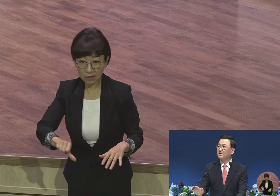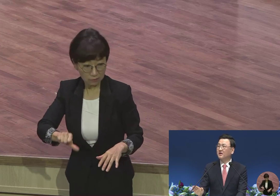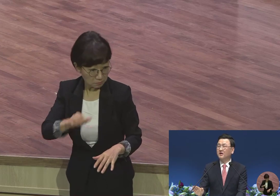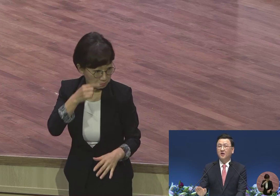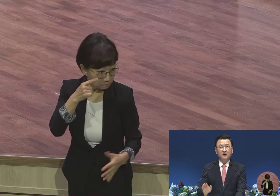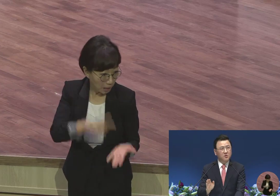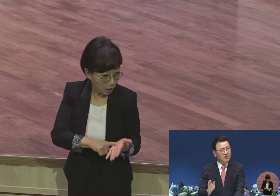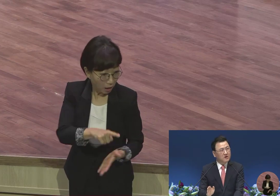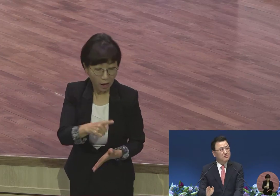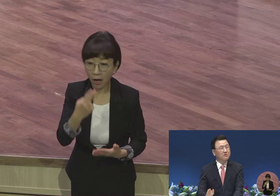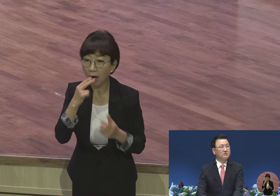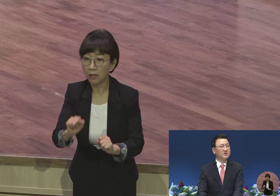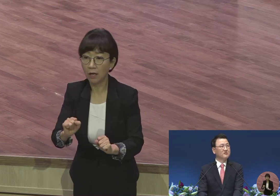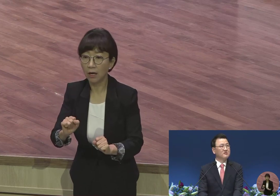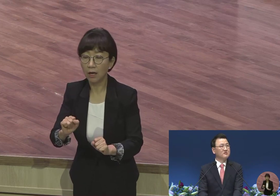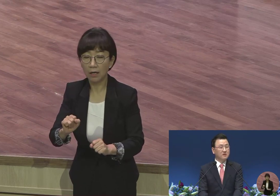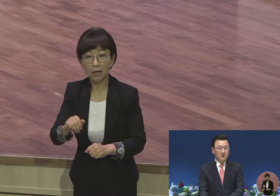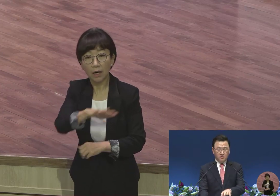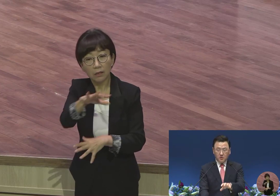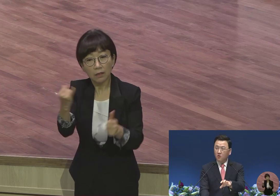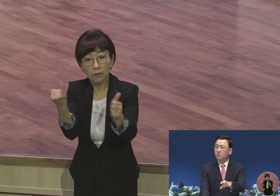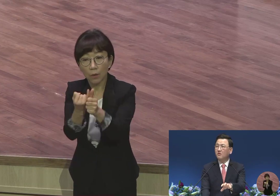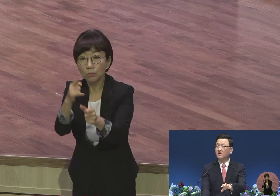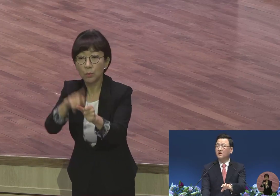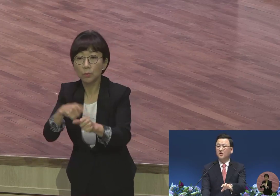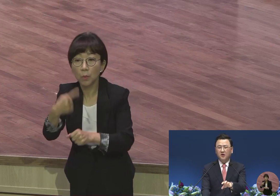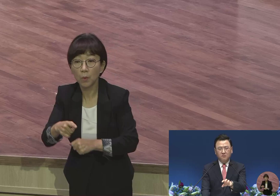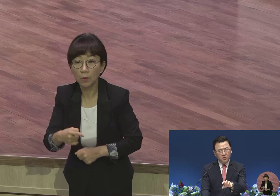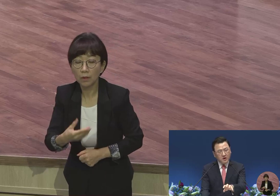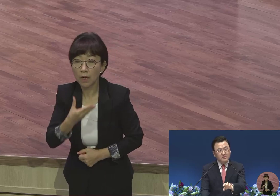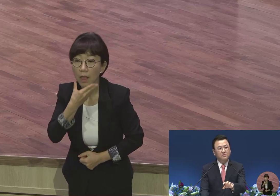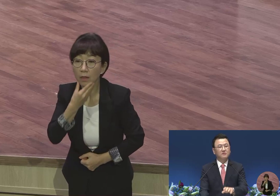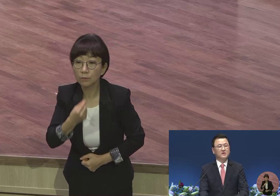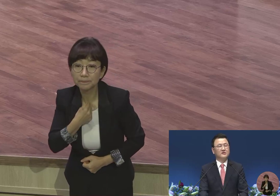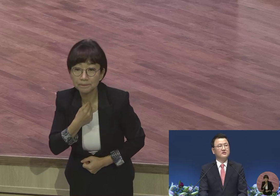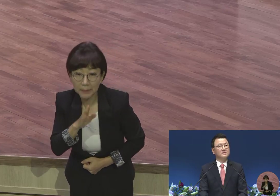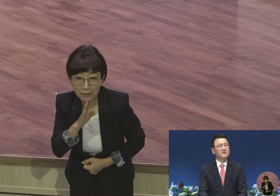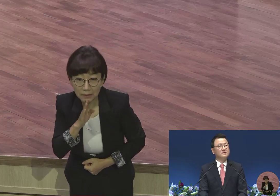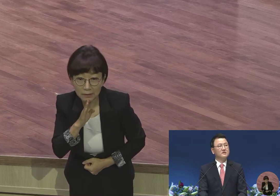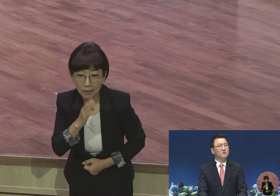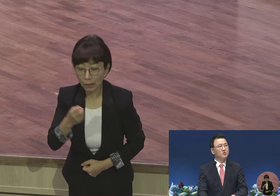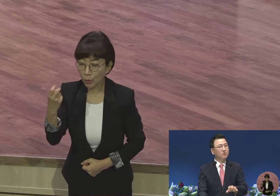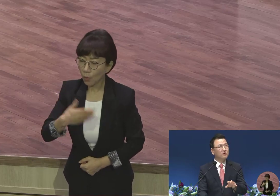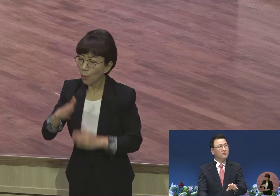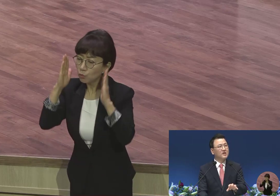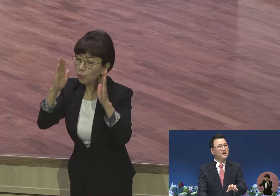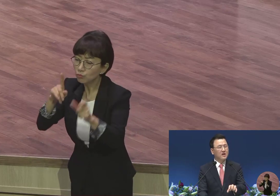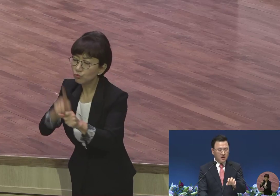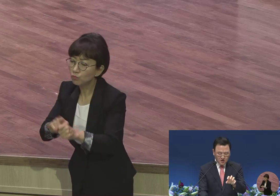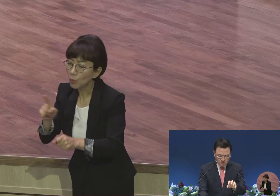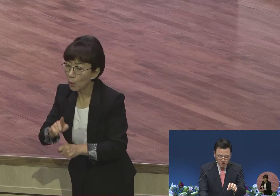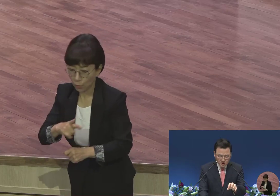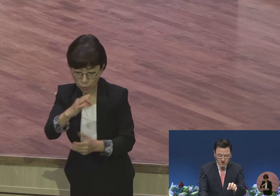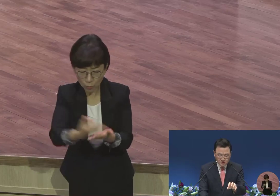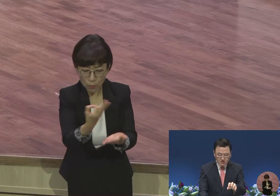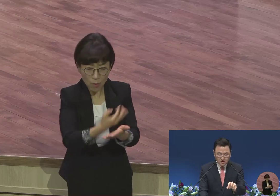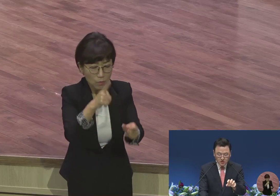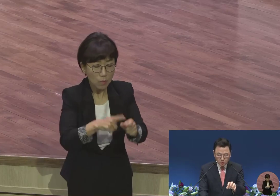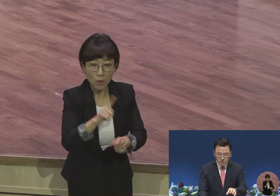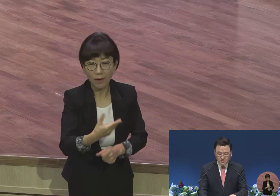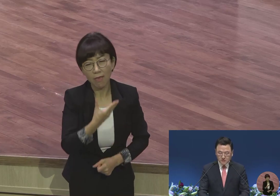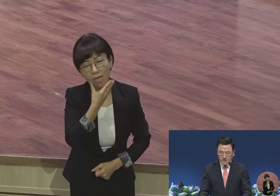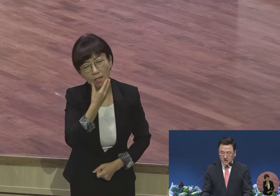결혼을 왜 하느냐? 행복하기 위해서 결혼하고. 왜 공부합니까? 행복하기 위해서 결혼하고. 왜 돈을 봅니까? 행복하기